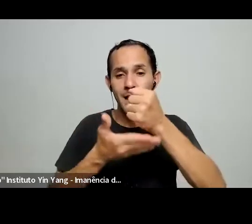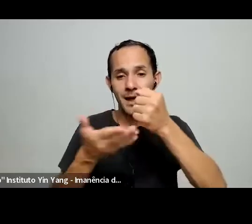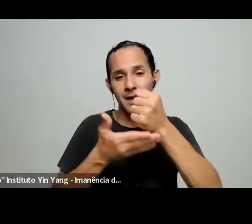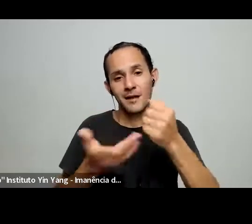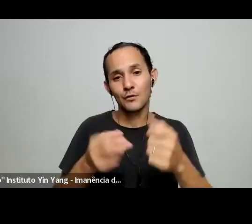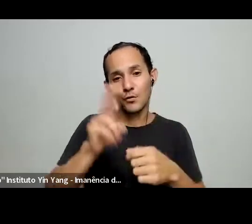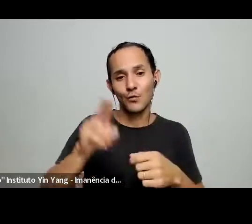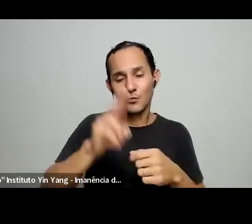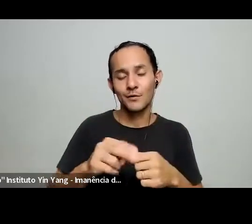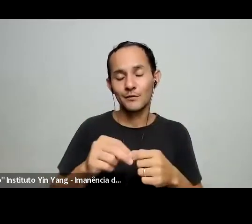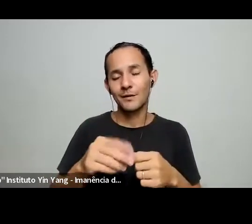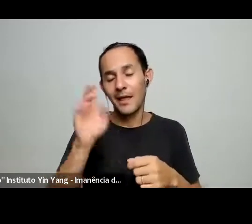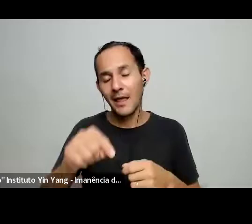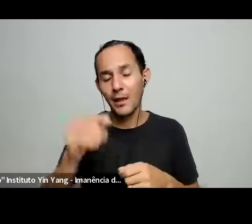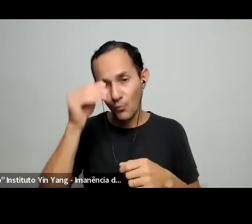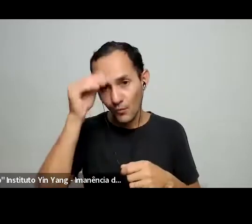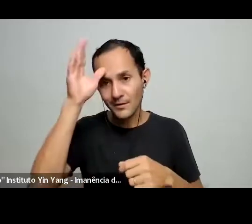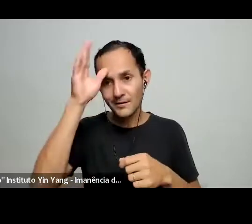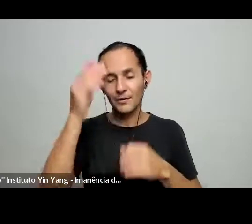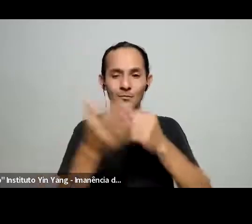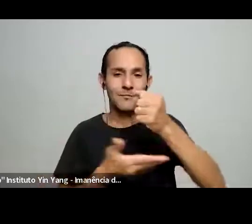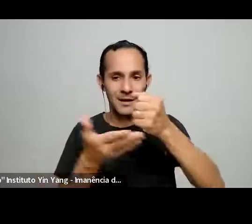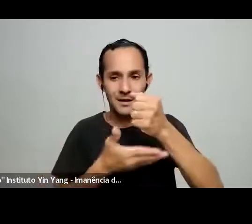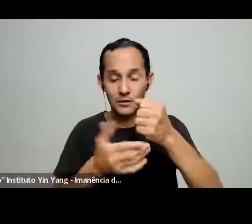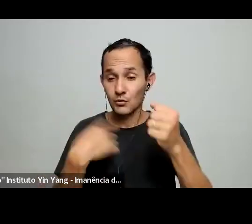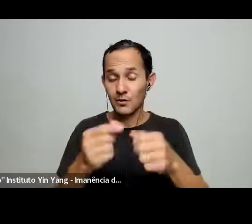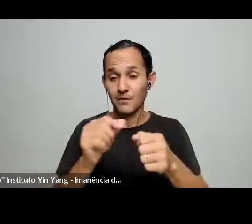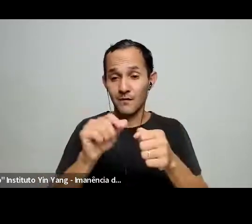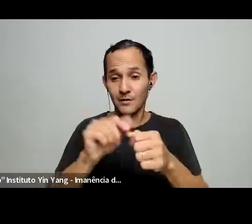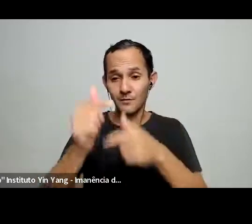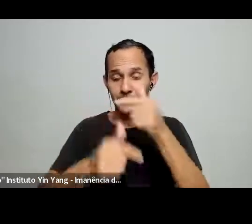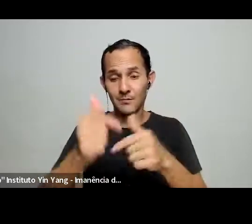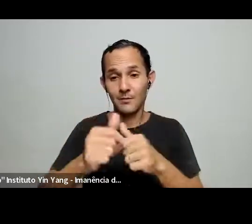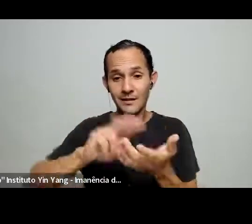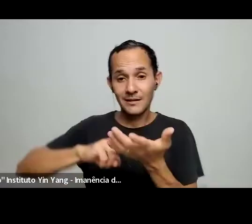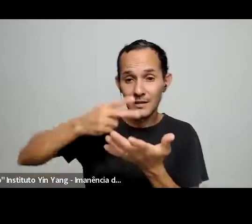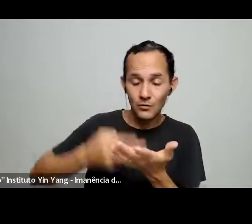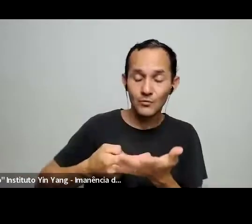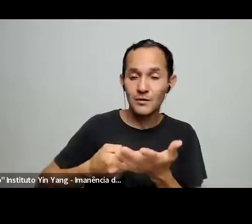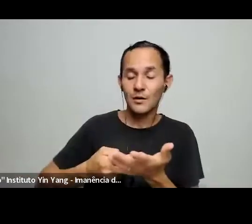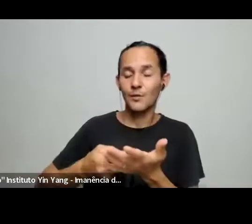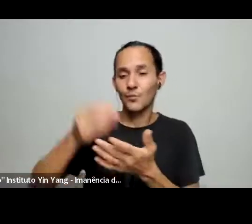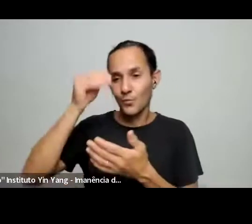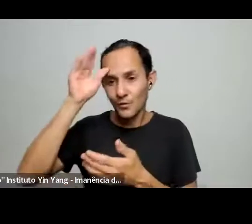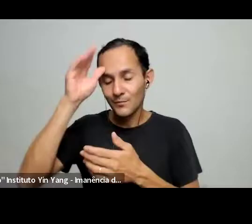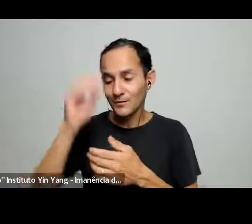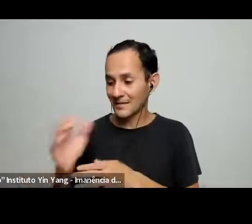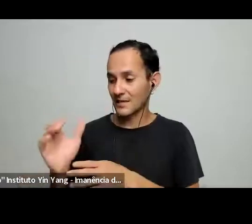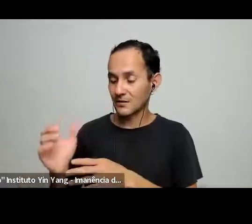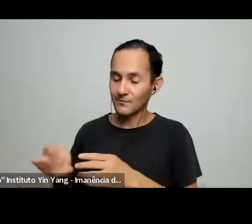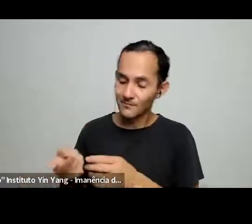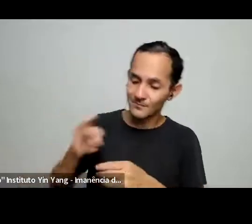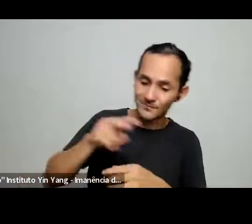Tradução do Conhecimento, que é um trabalho onde a gente faz essa tradução do conhecimento científico para